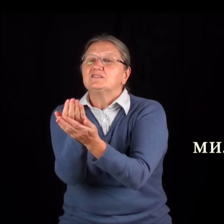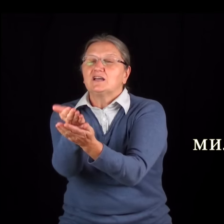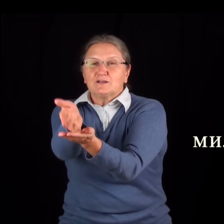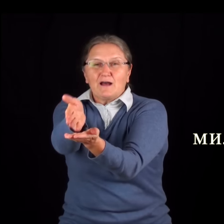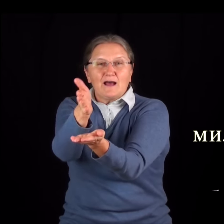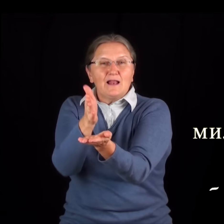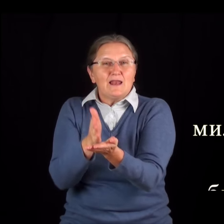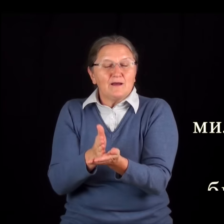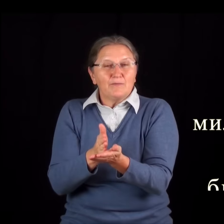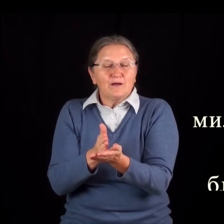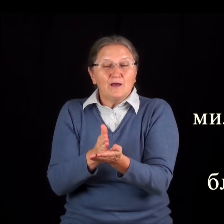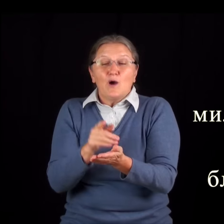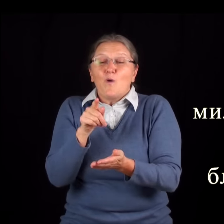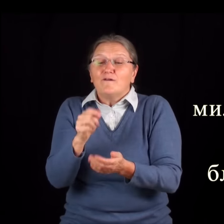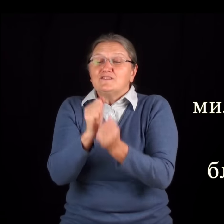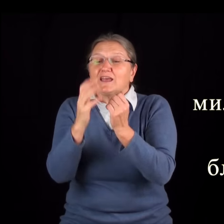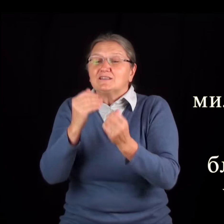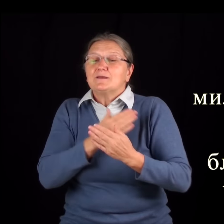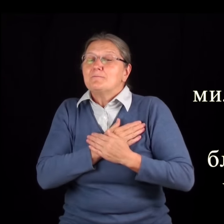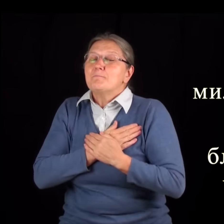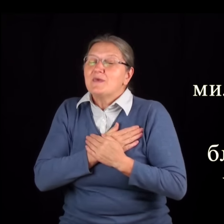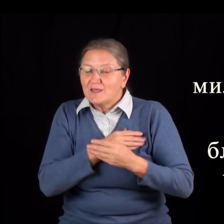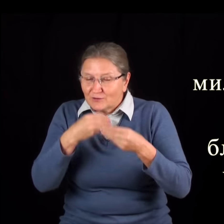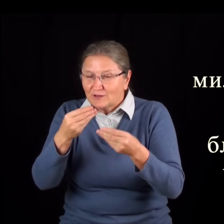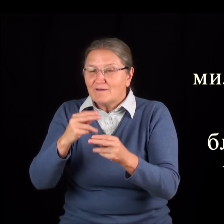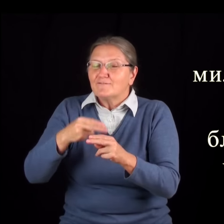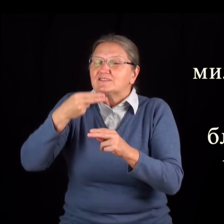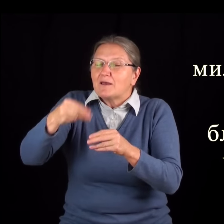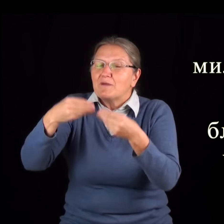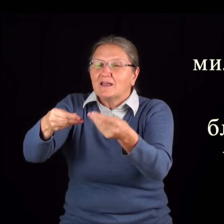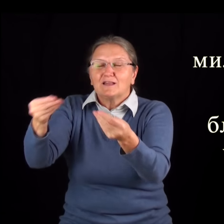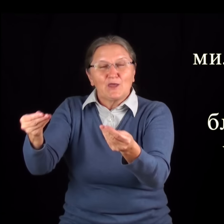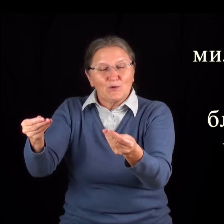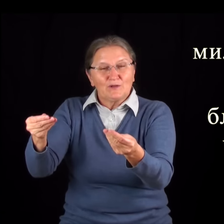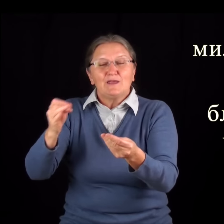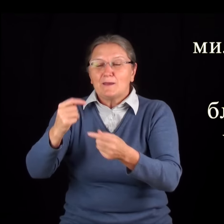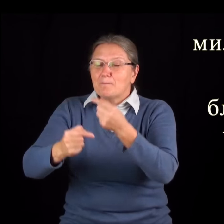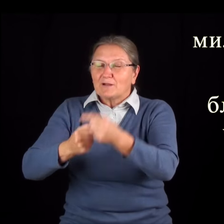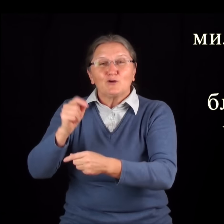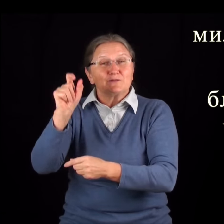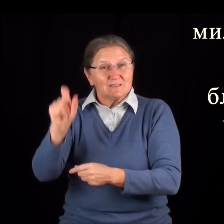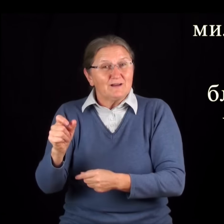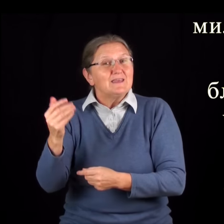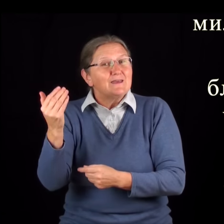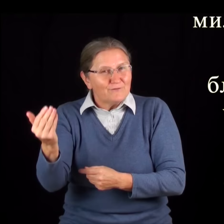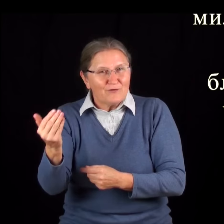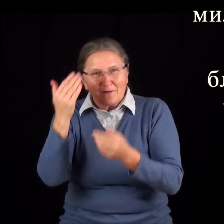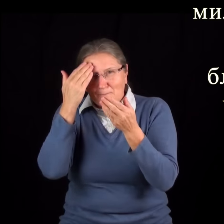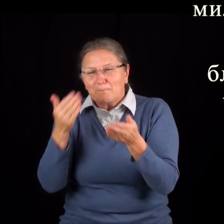просящими хлеба. Он всякий день милует и взаймы дает, и потомство его в